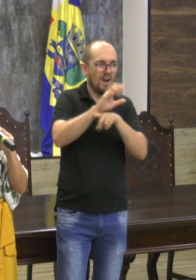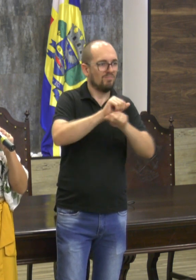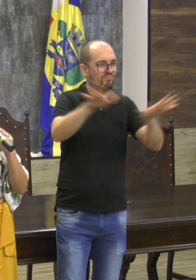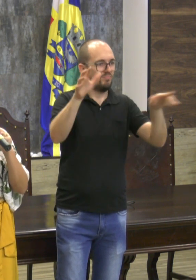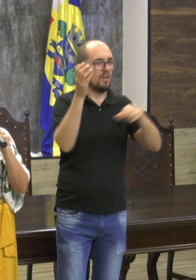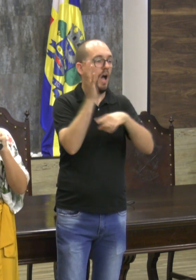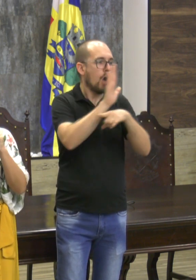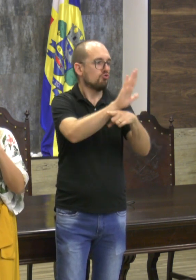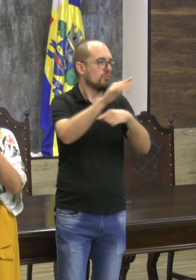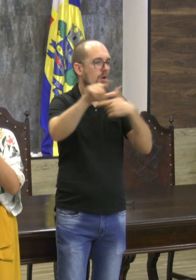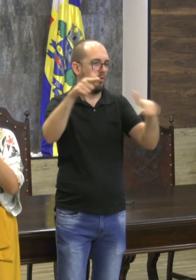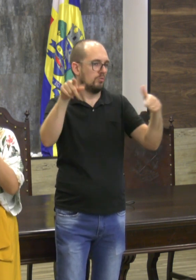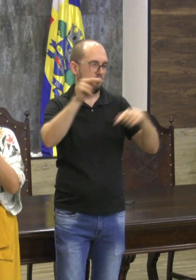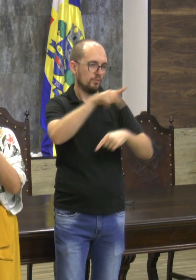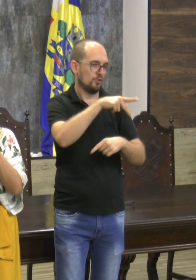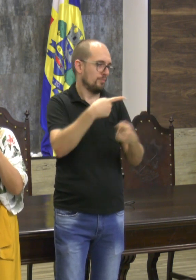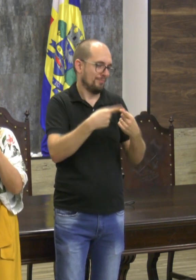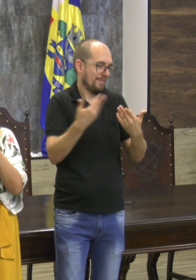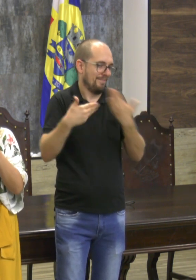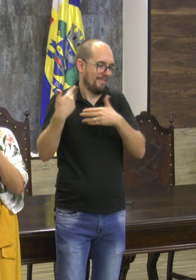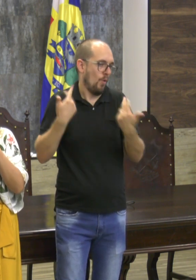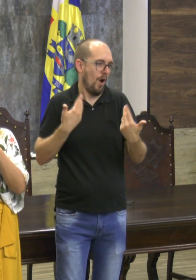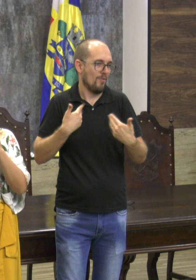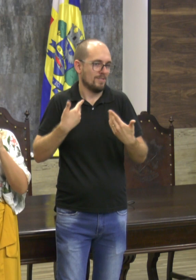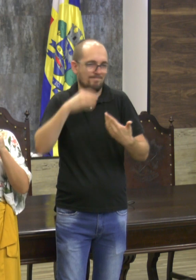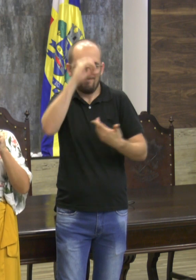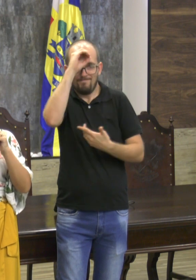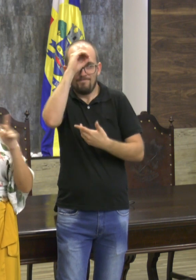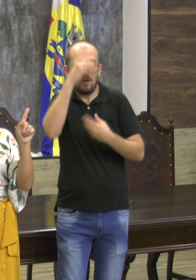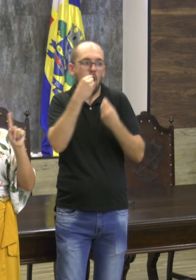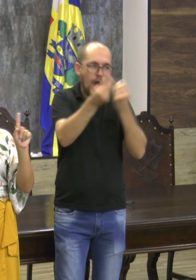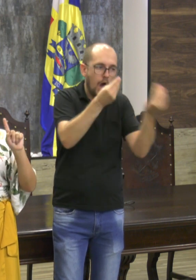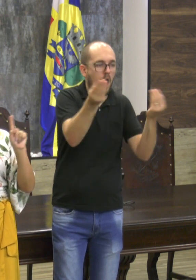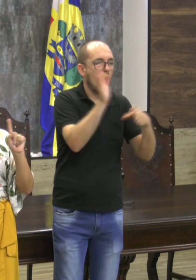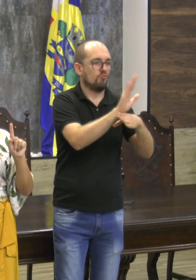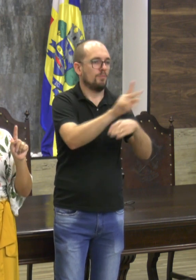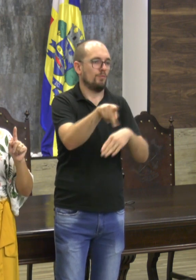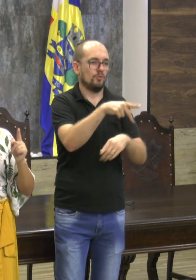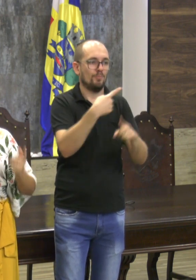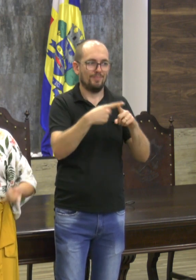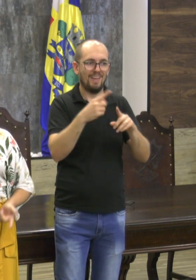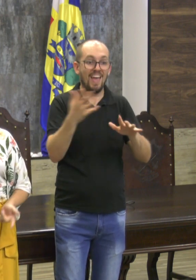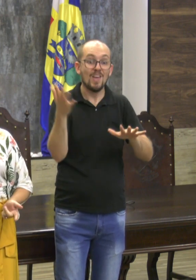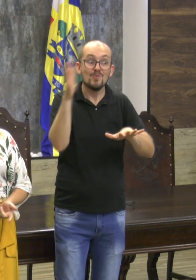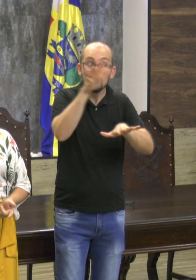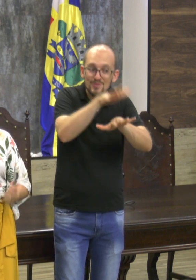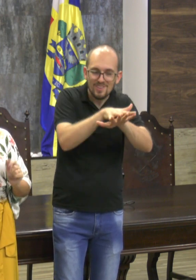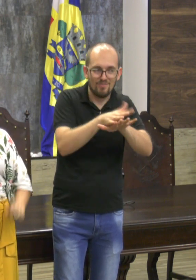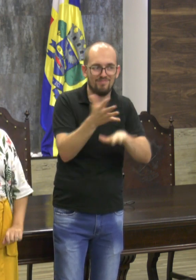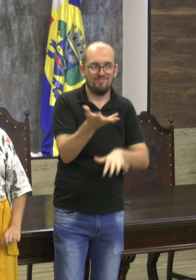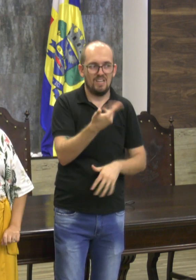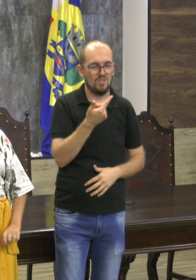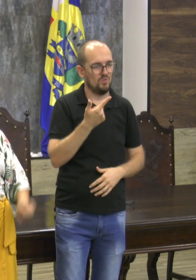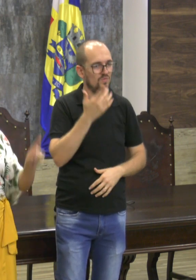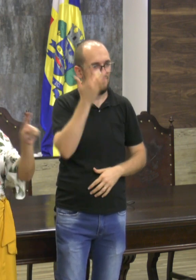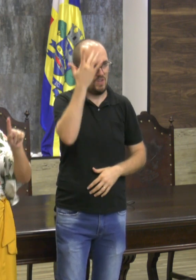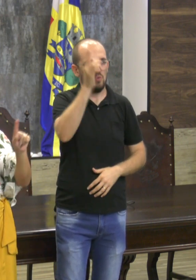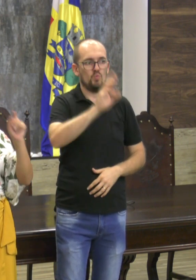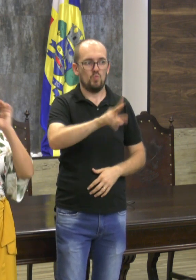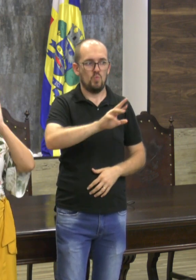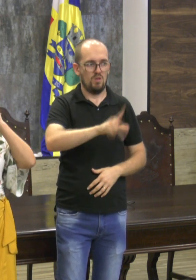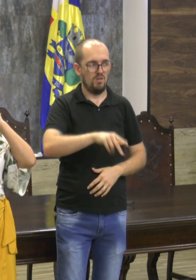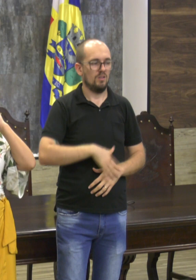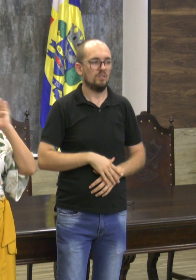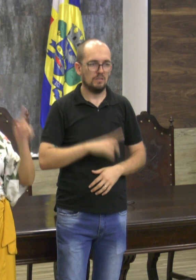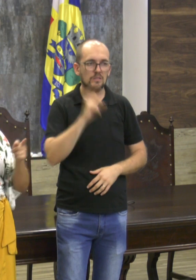outros educadores que, assim como nós, também sofrem na inclusão, porque a inclusão não é algo fácil, mas é possível. Quem trabalha